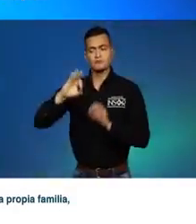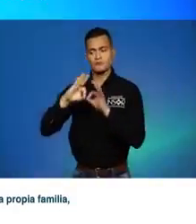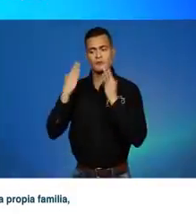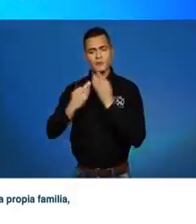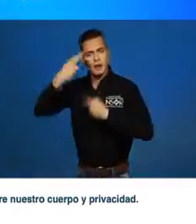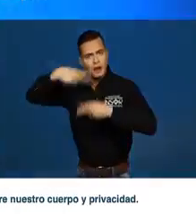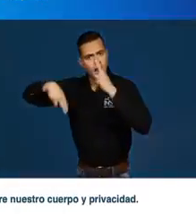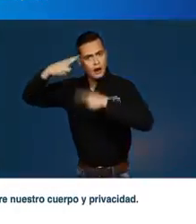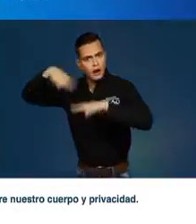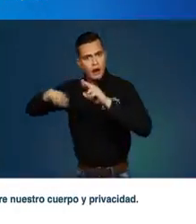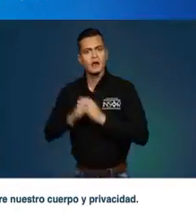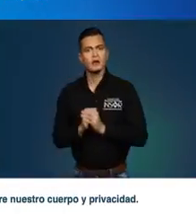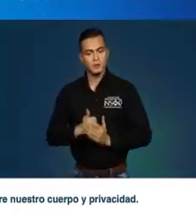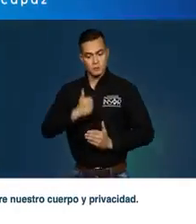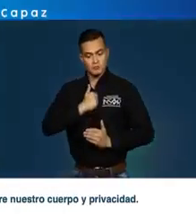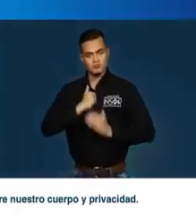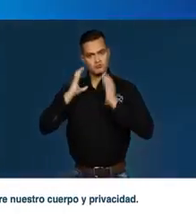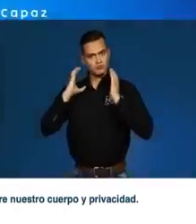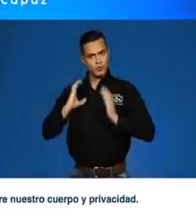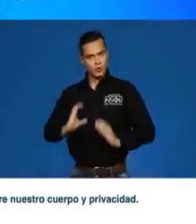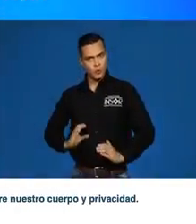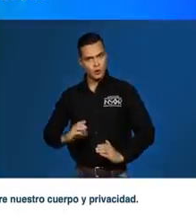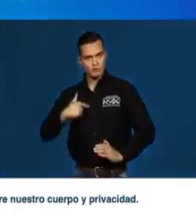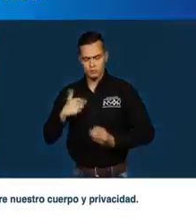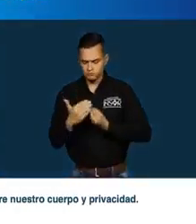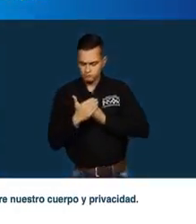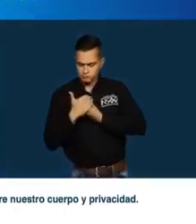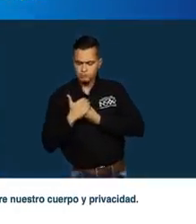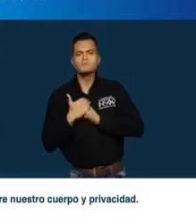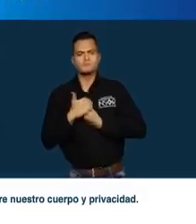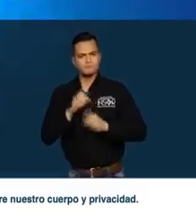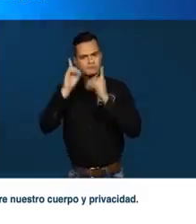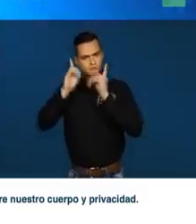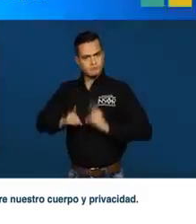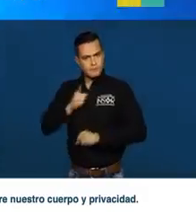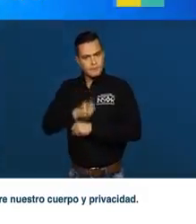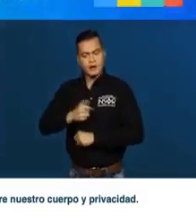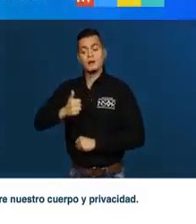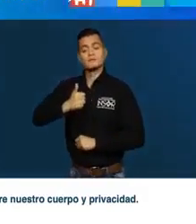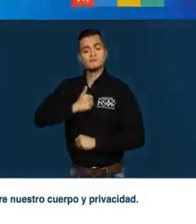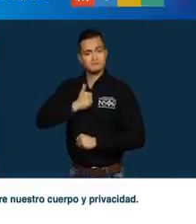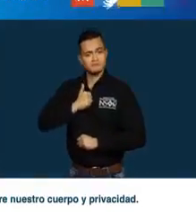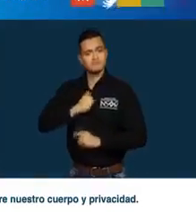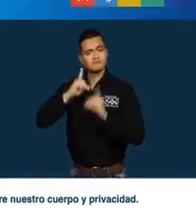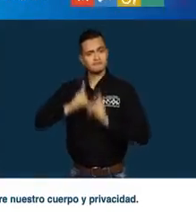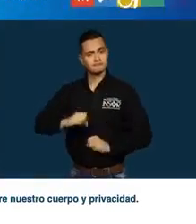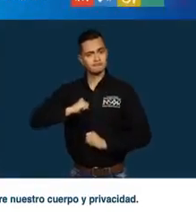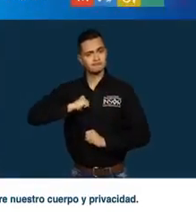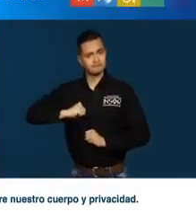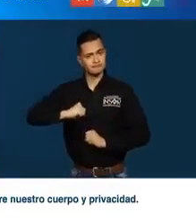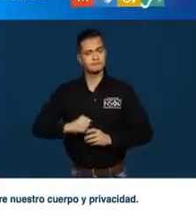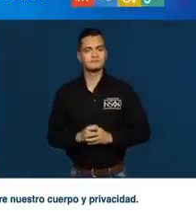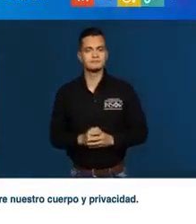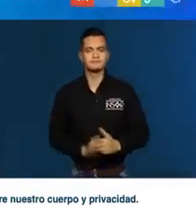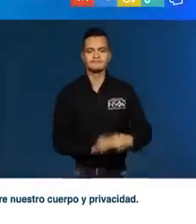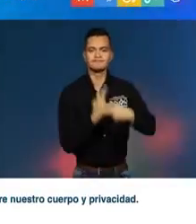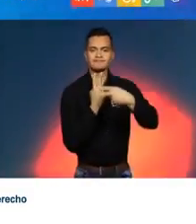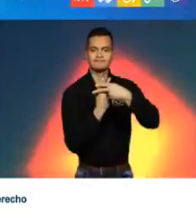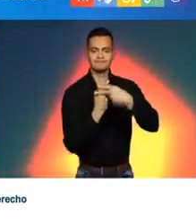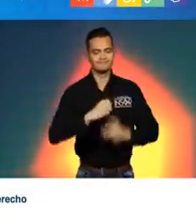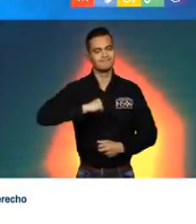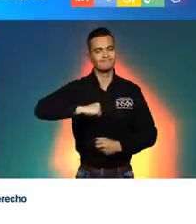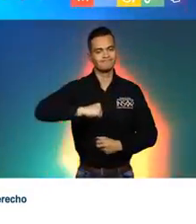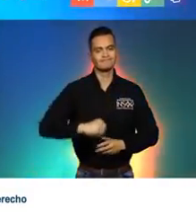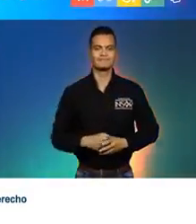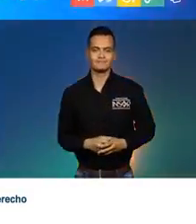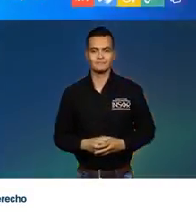familia y a tomar nuestras decisiones sobre nuestro cuerpo y sobre nuestra privacidad.